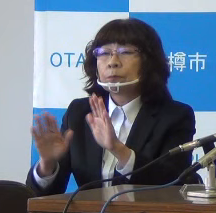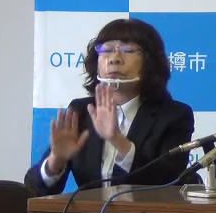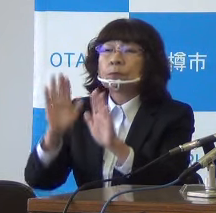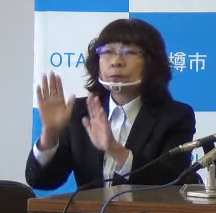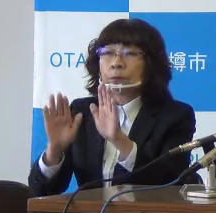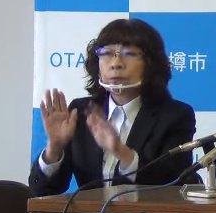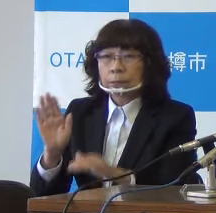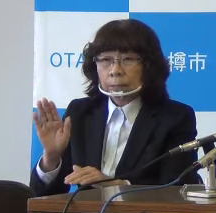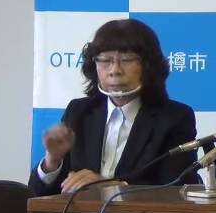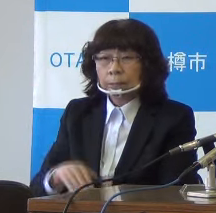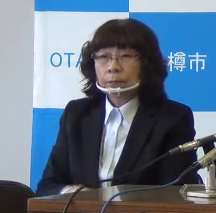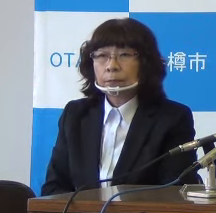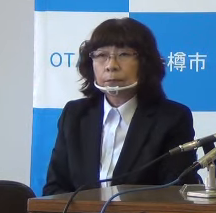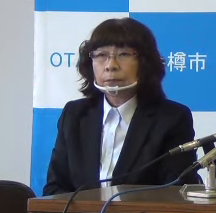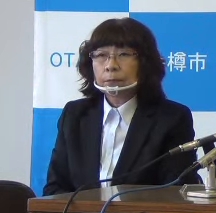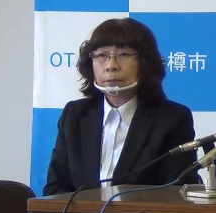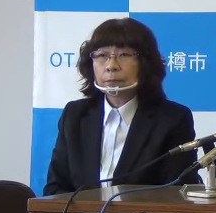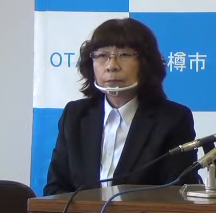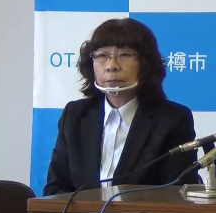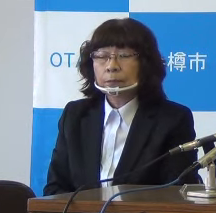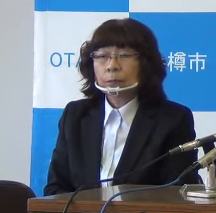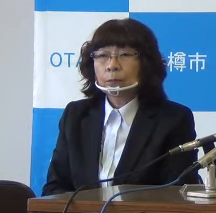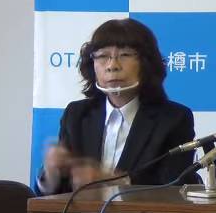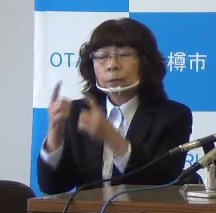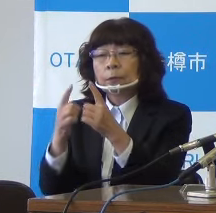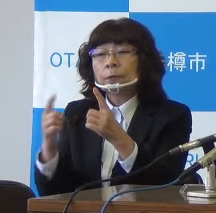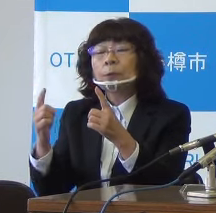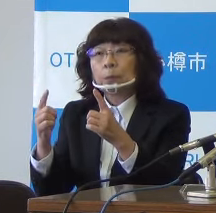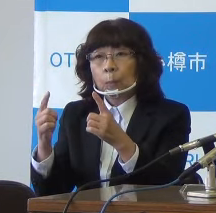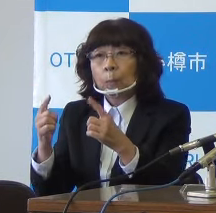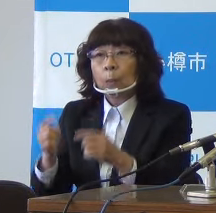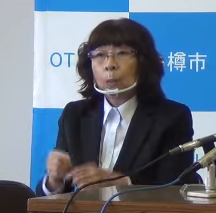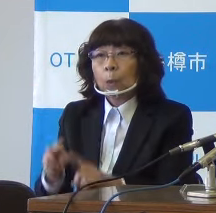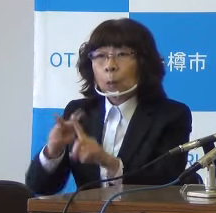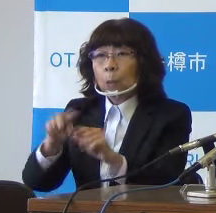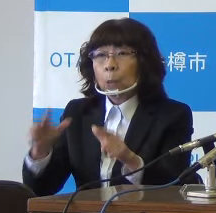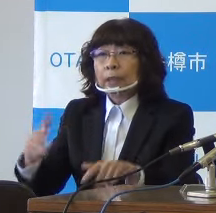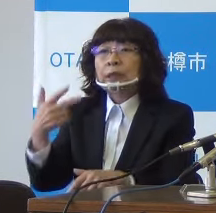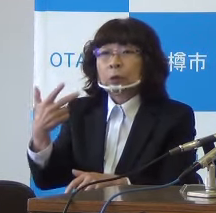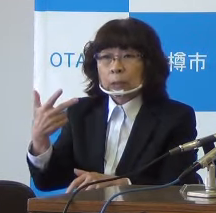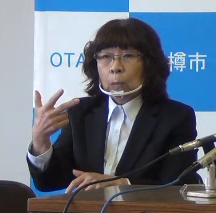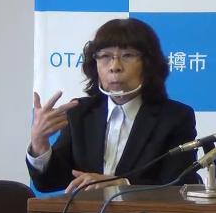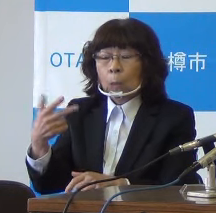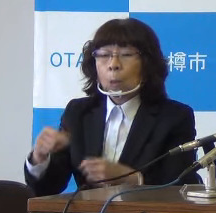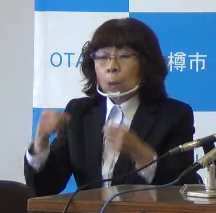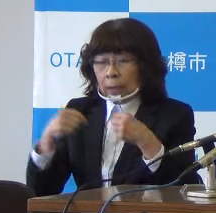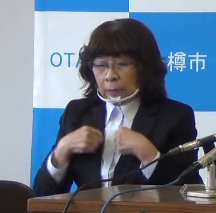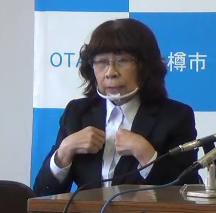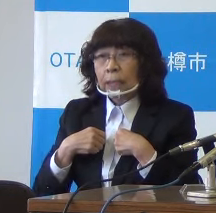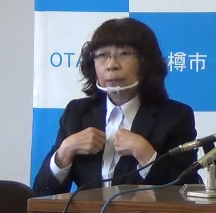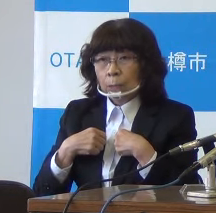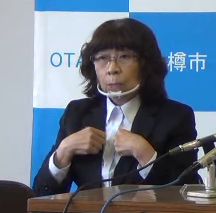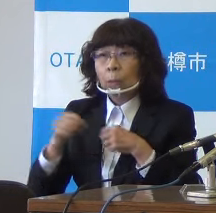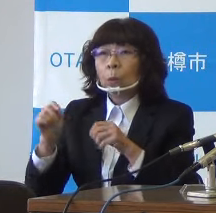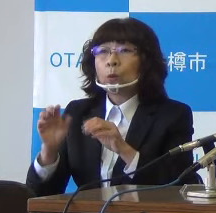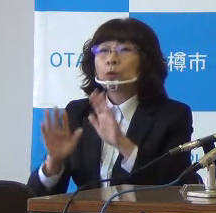にあります。一方本市の感染状況